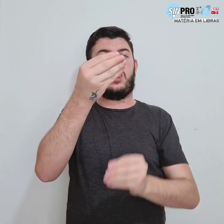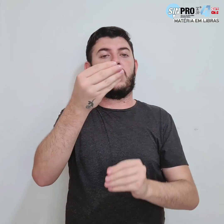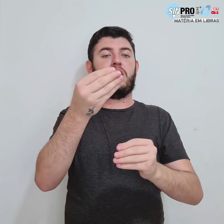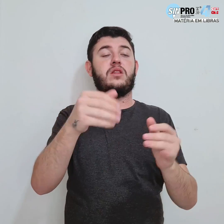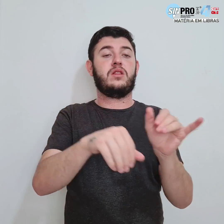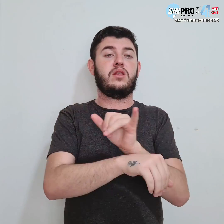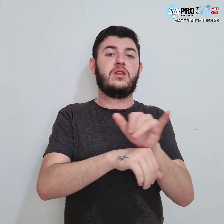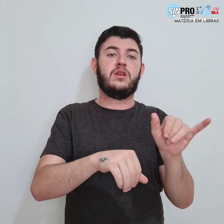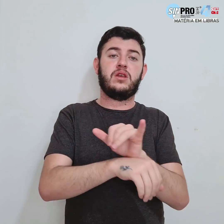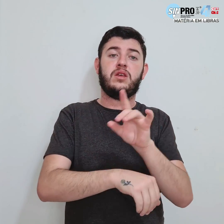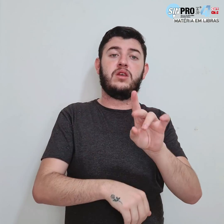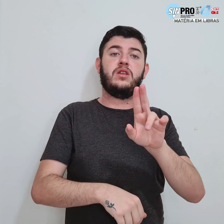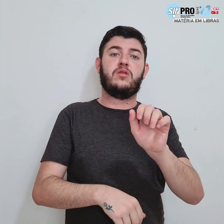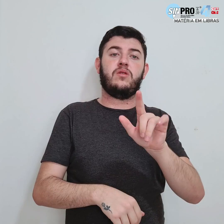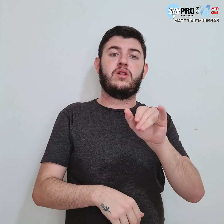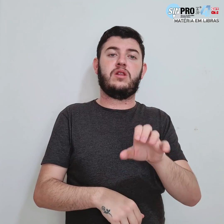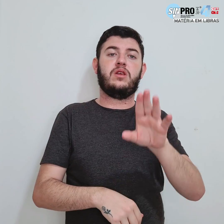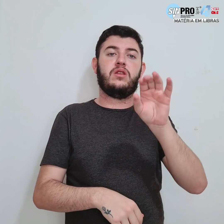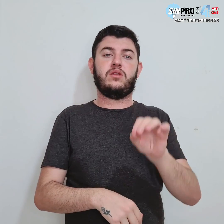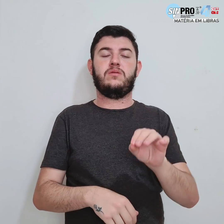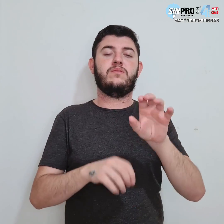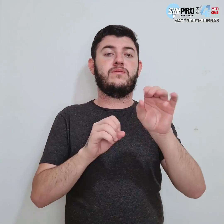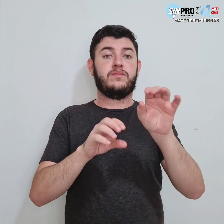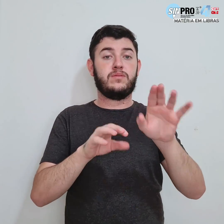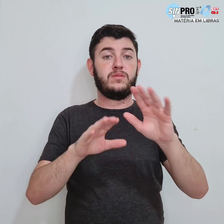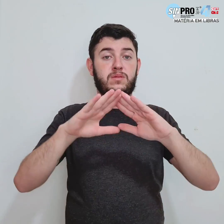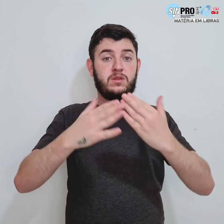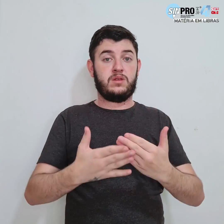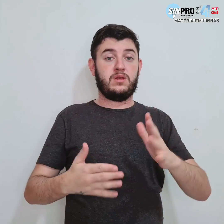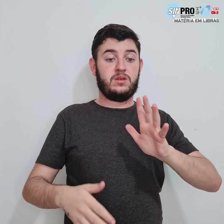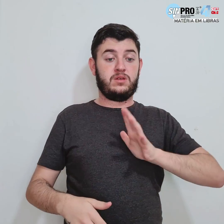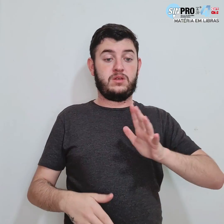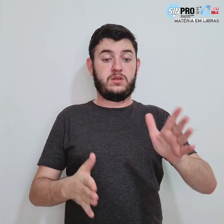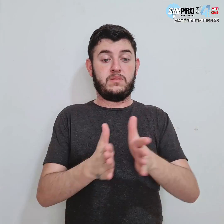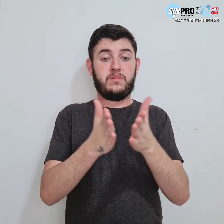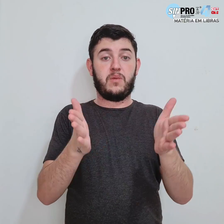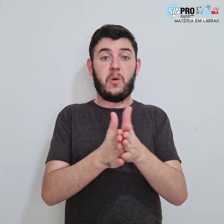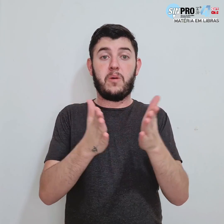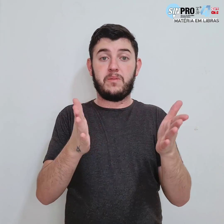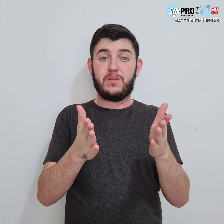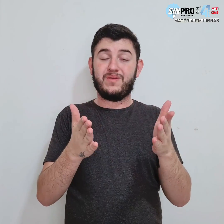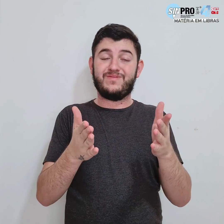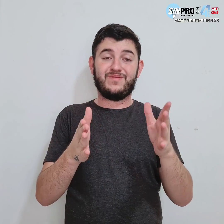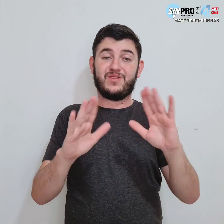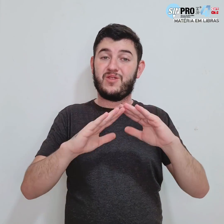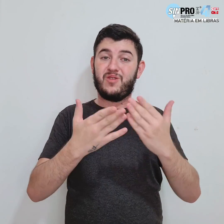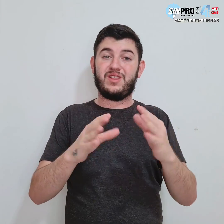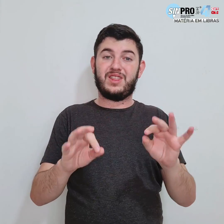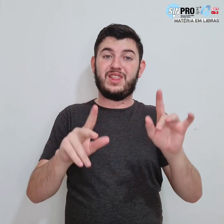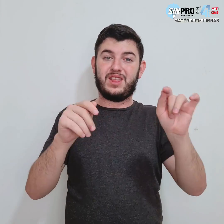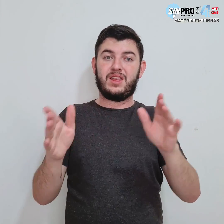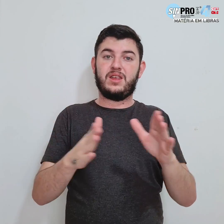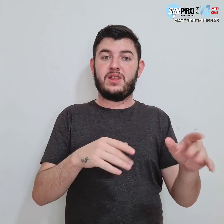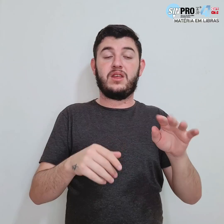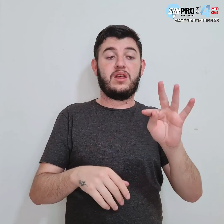Sucateamento estratégico e dualismo educacional. Escolas para ricos e pobres sem escola. Thaís